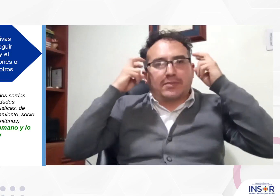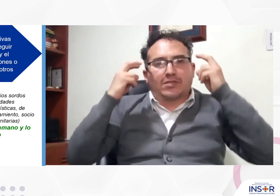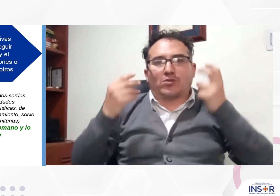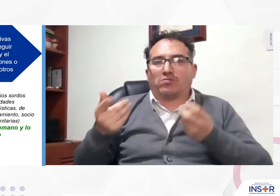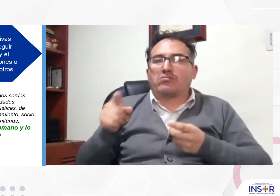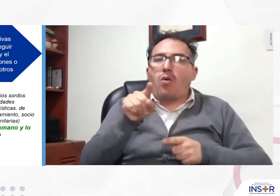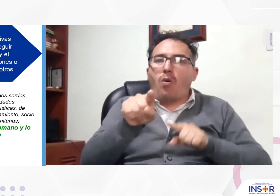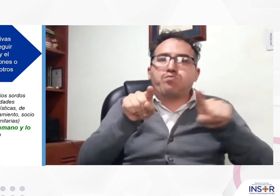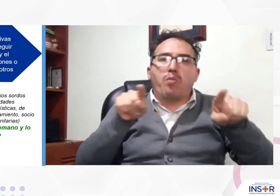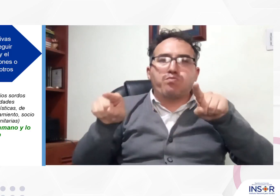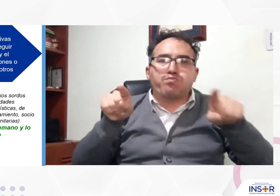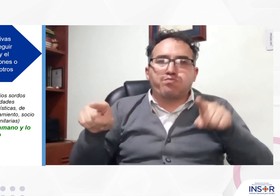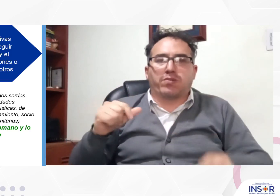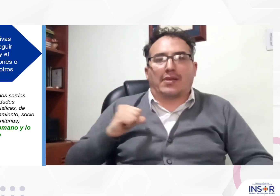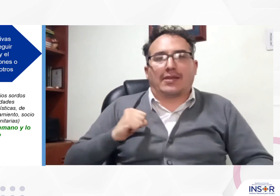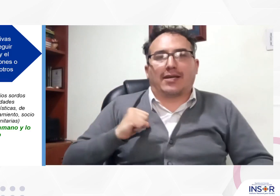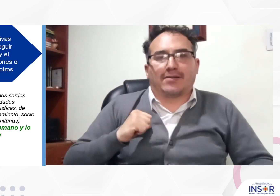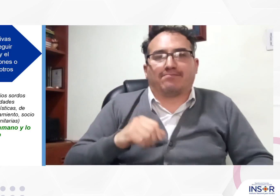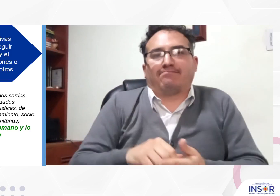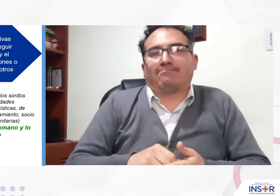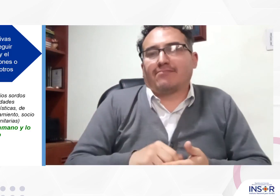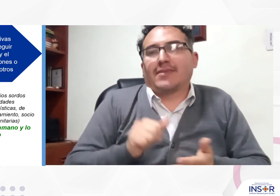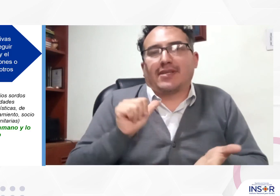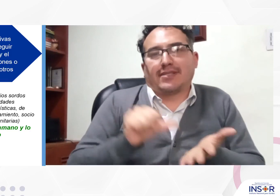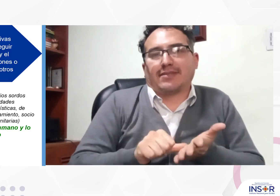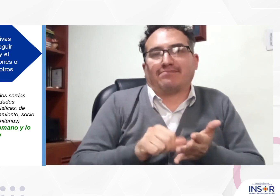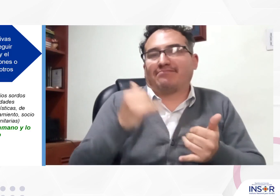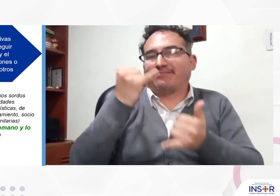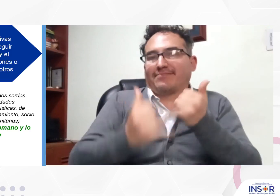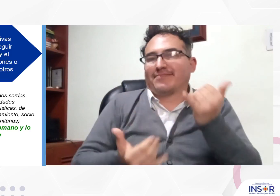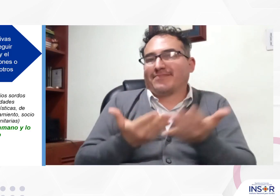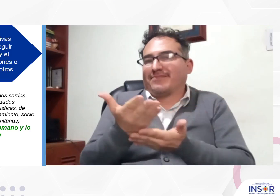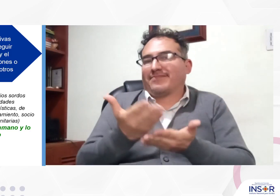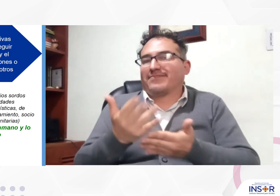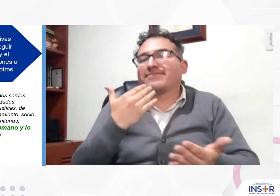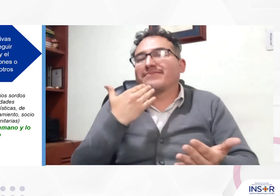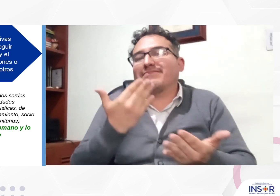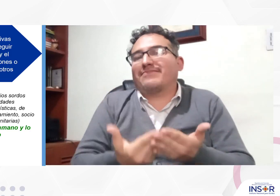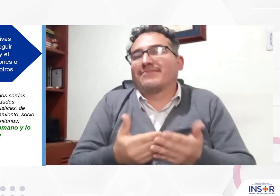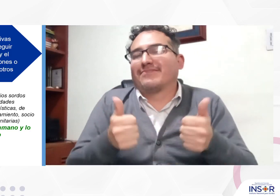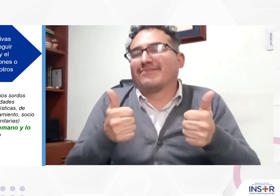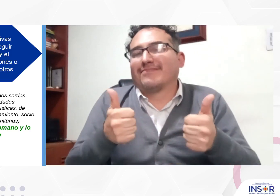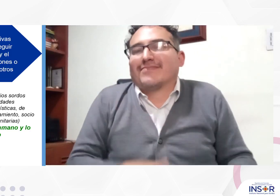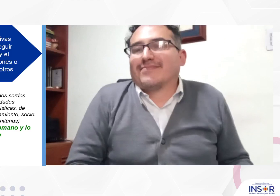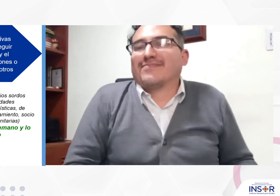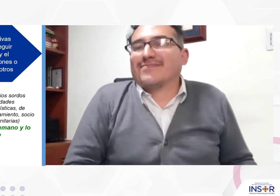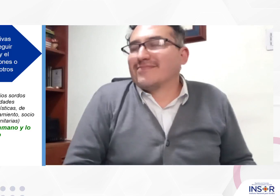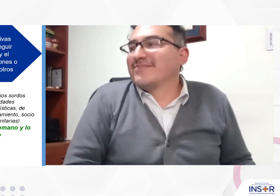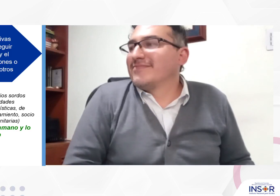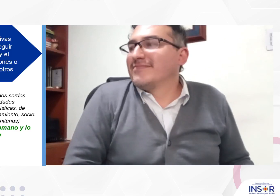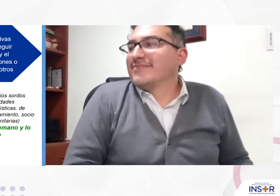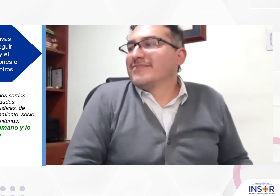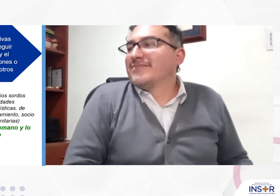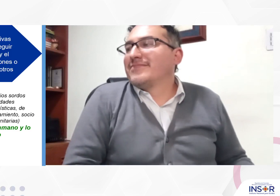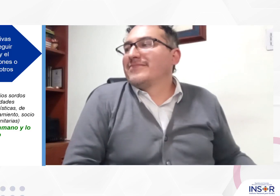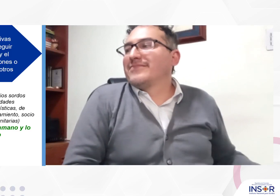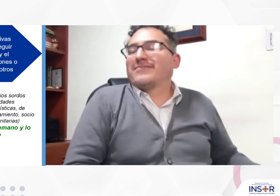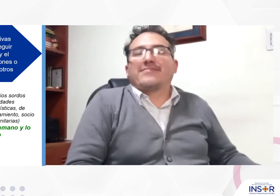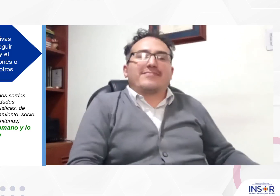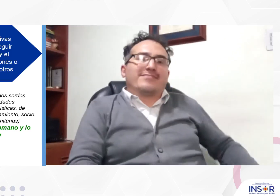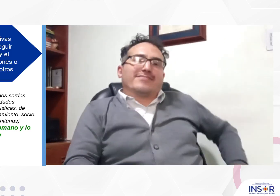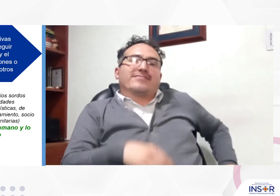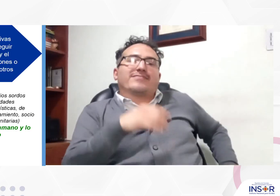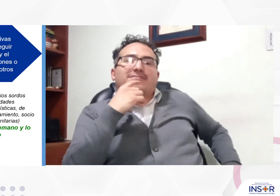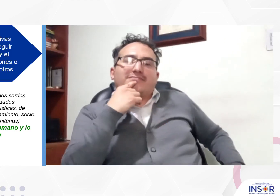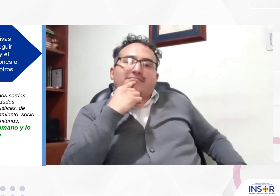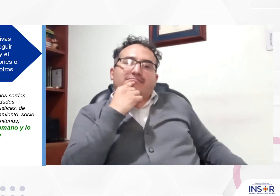que construya ese conocimiento conmigo, a que reconozcamos esos conocimientos que ya existen. Eso sería todo. Muchas